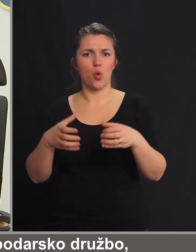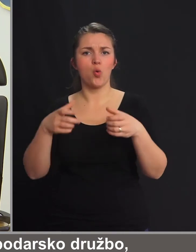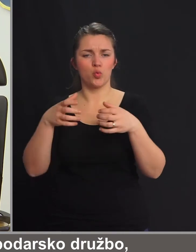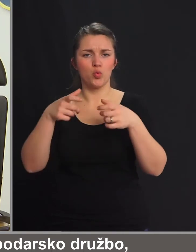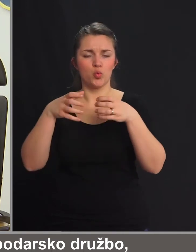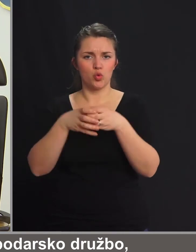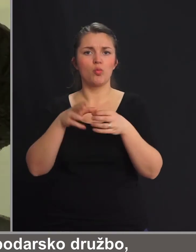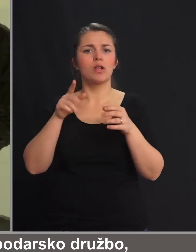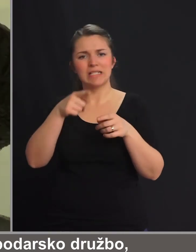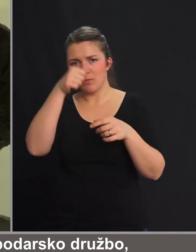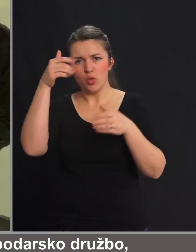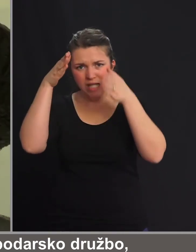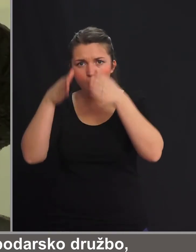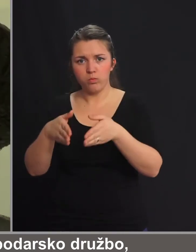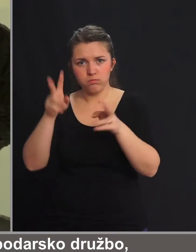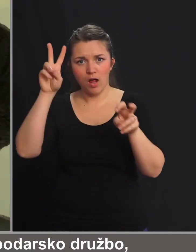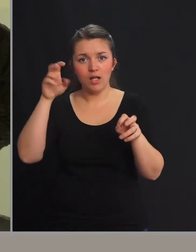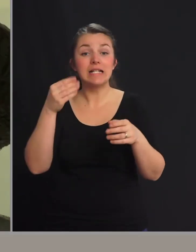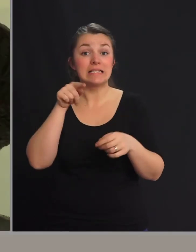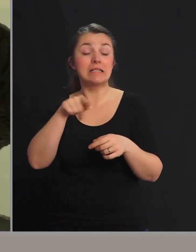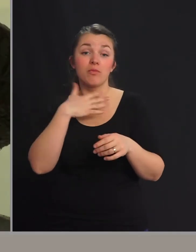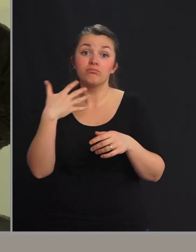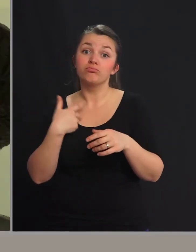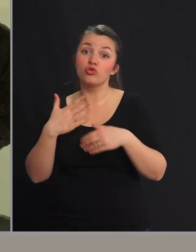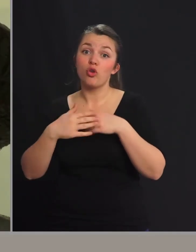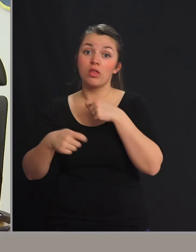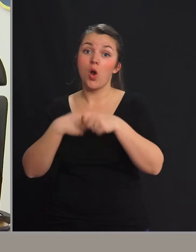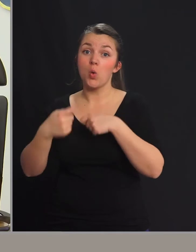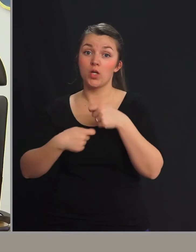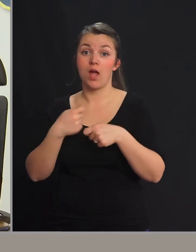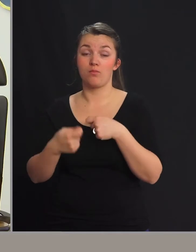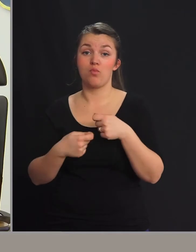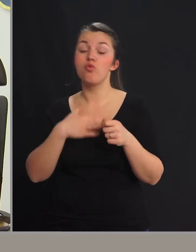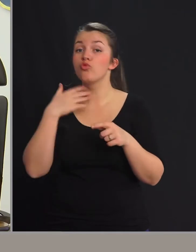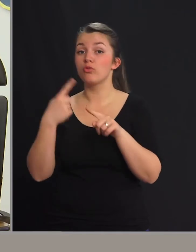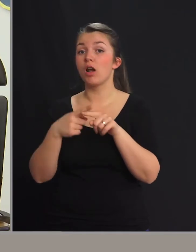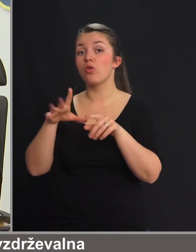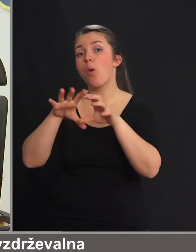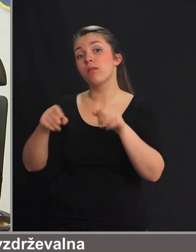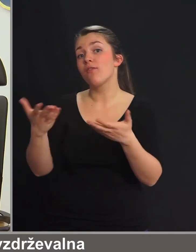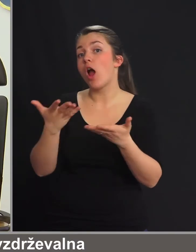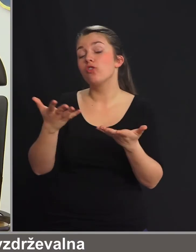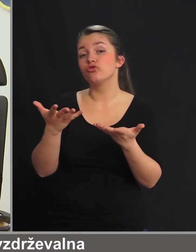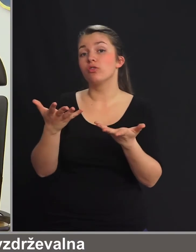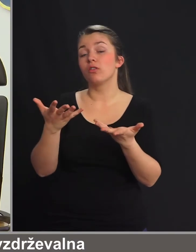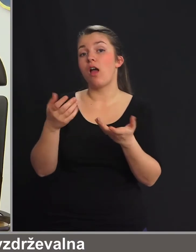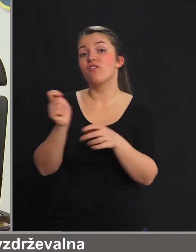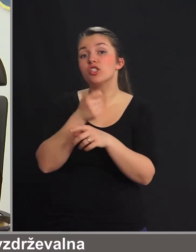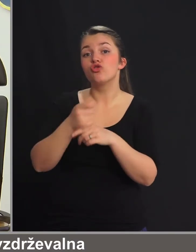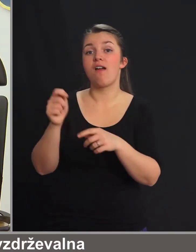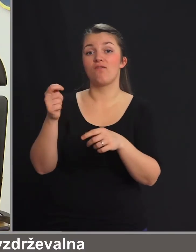gospodarsko družbo, ki se imenuje Zaupanje, tudi z njimi precej sodelujemo, dosti krat upravljajo